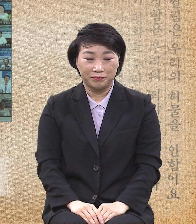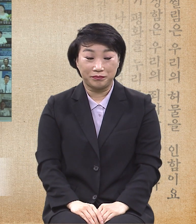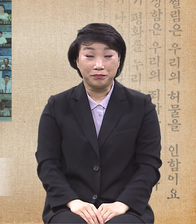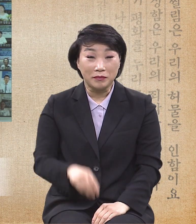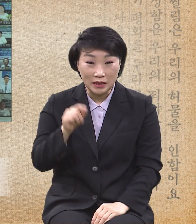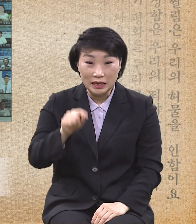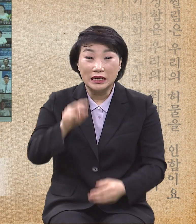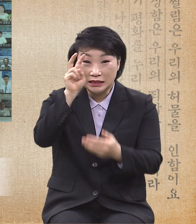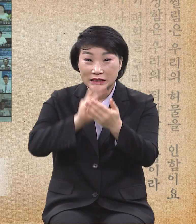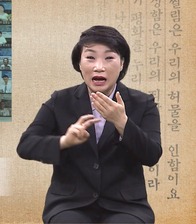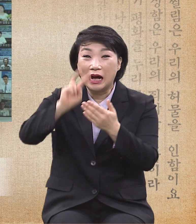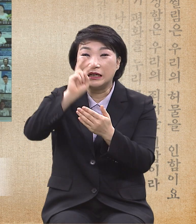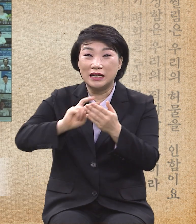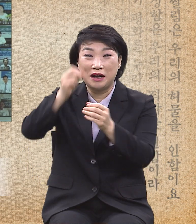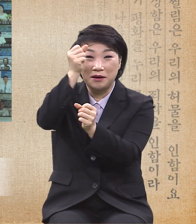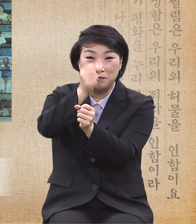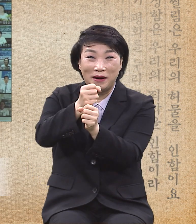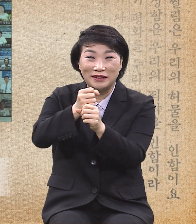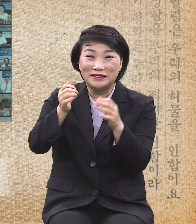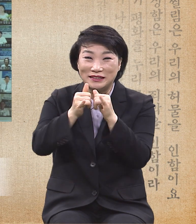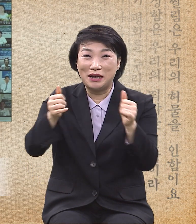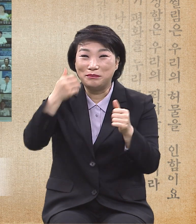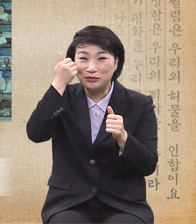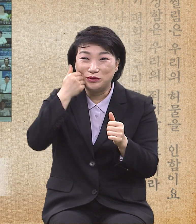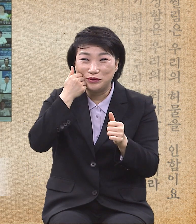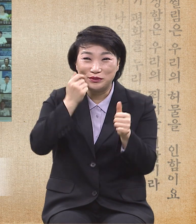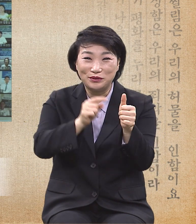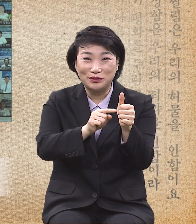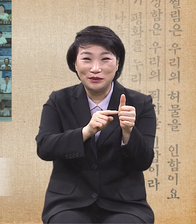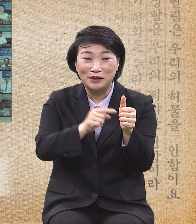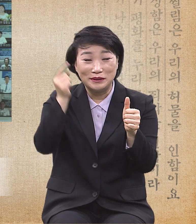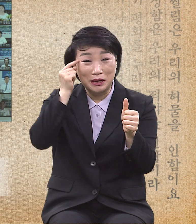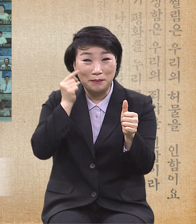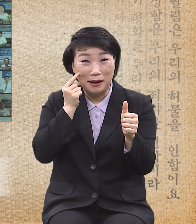이 찬양을 만드신 분은 생각해봐.